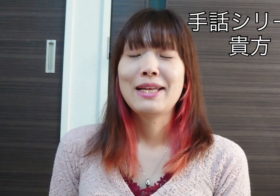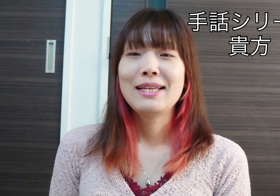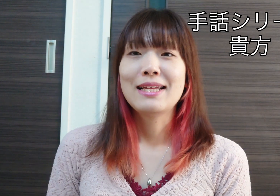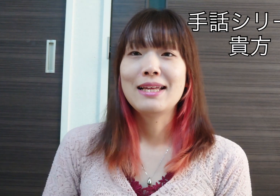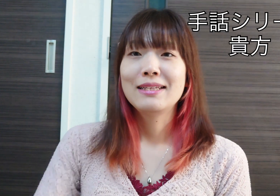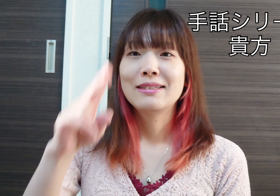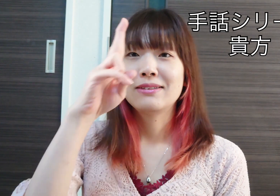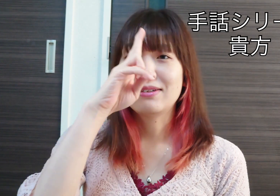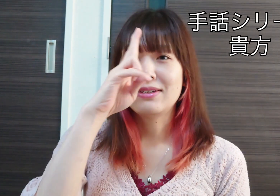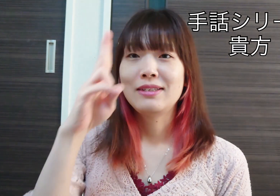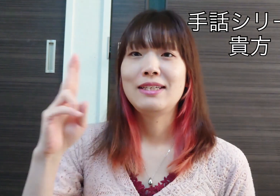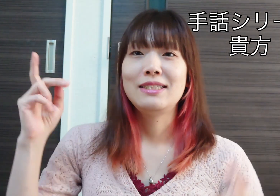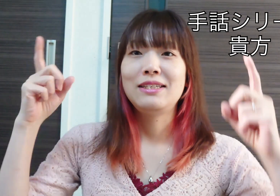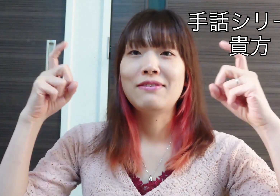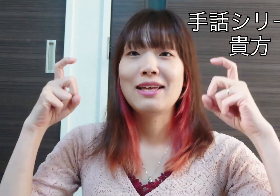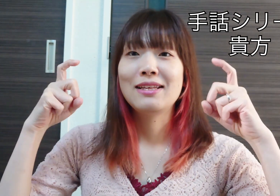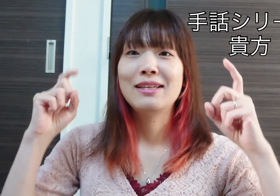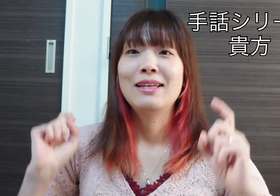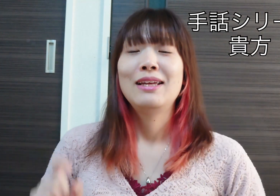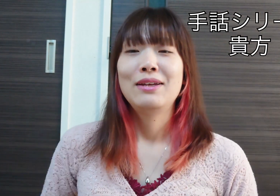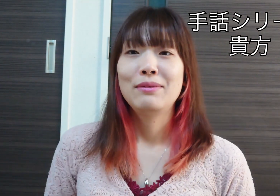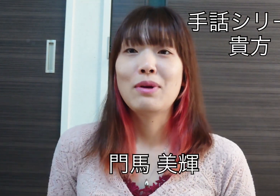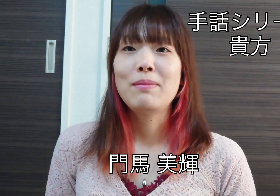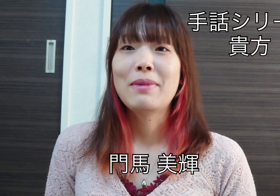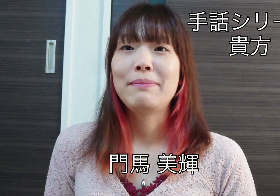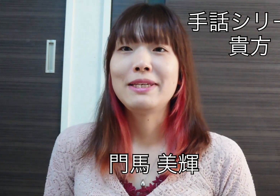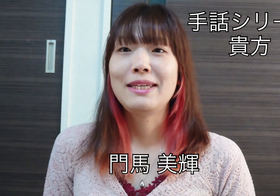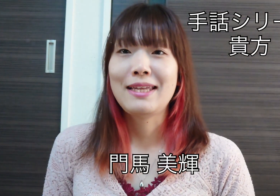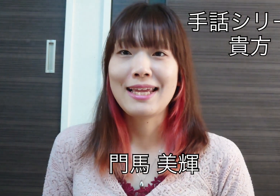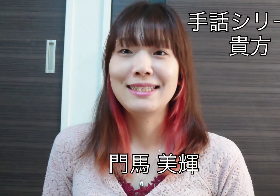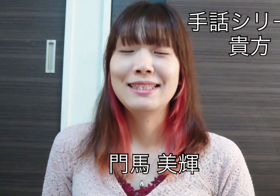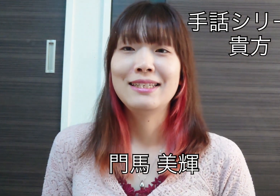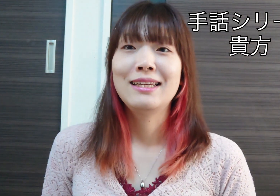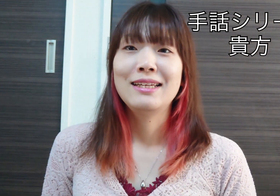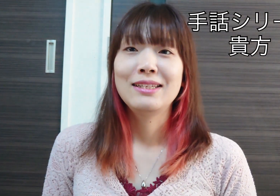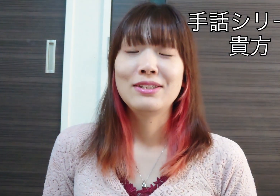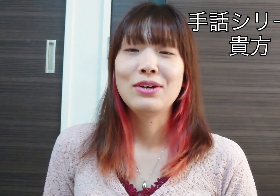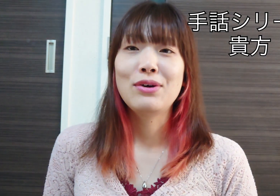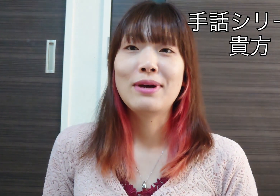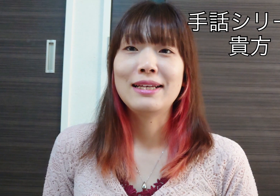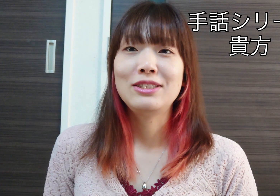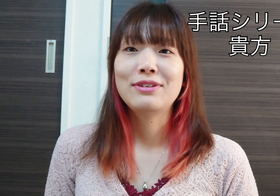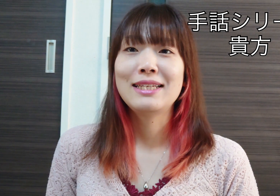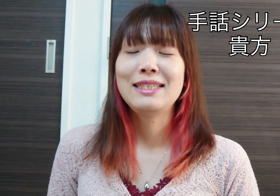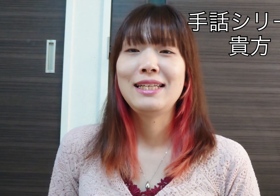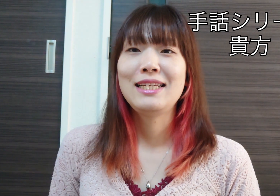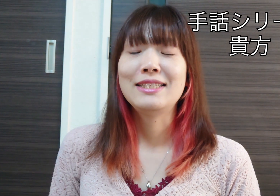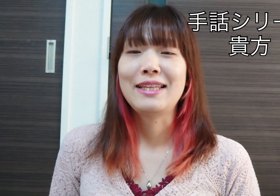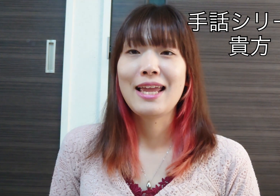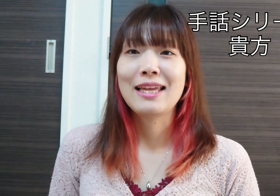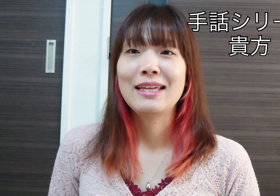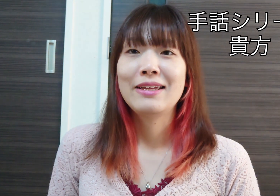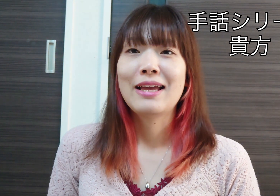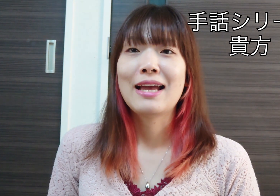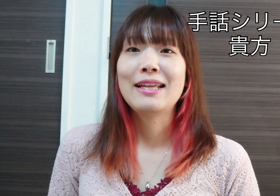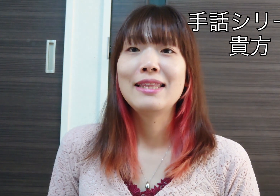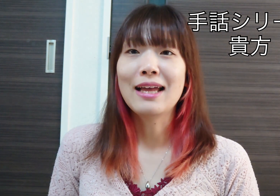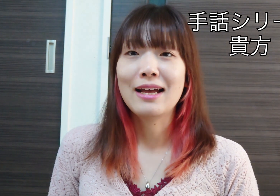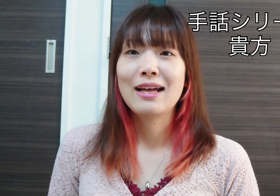皆さんこんにちは、もんまみきです。今日は手話シリーズであなた